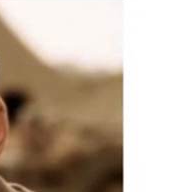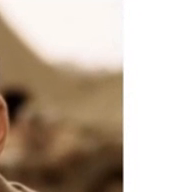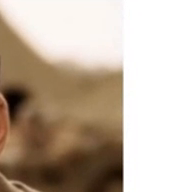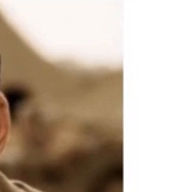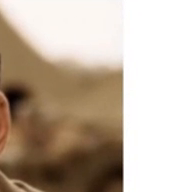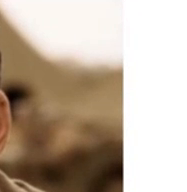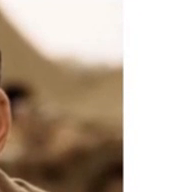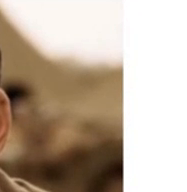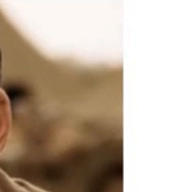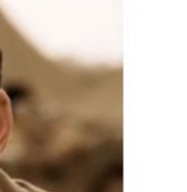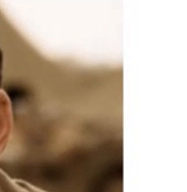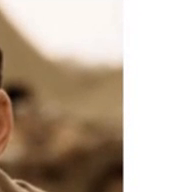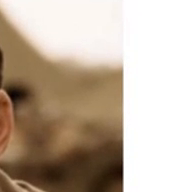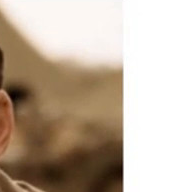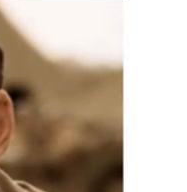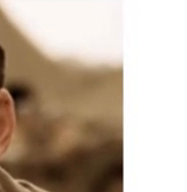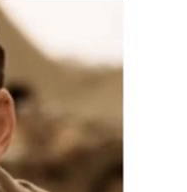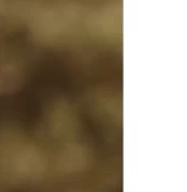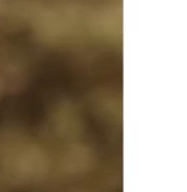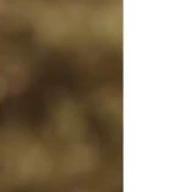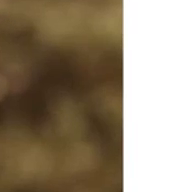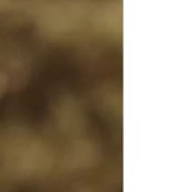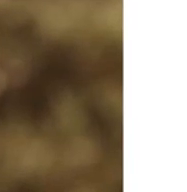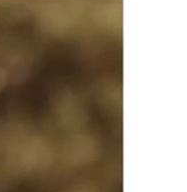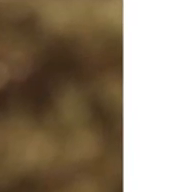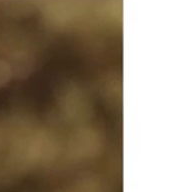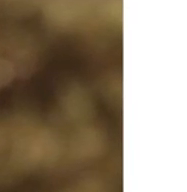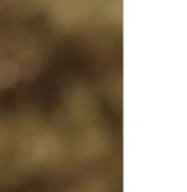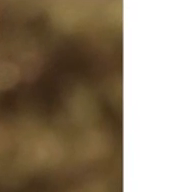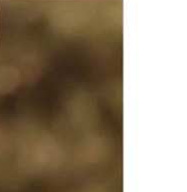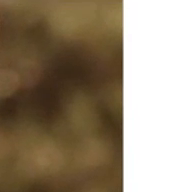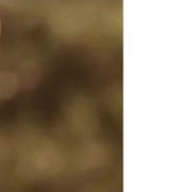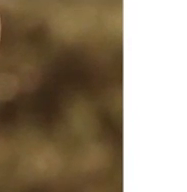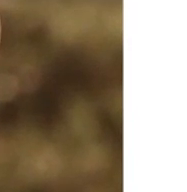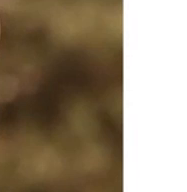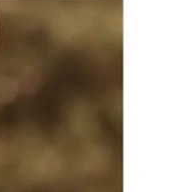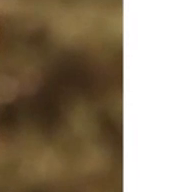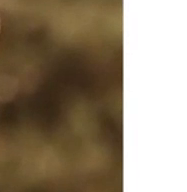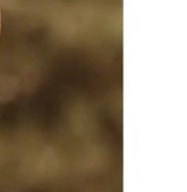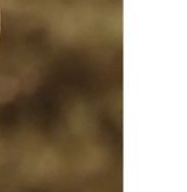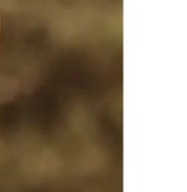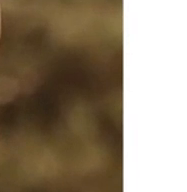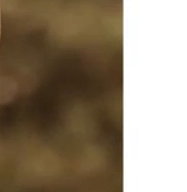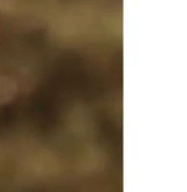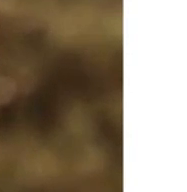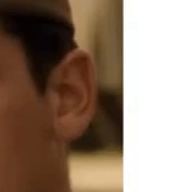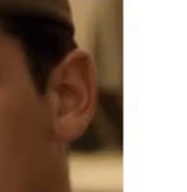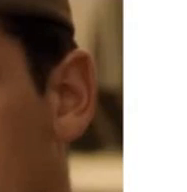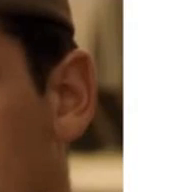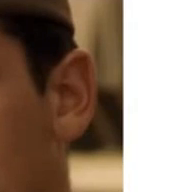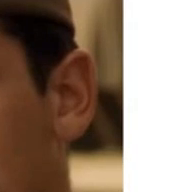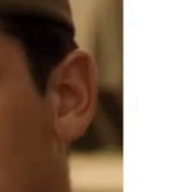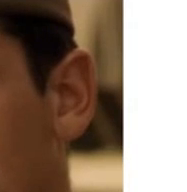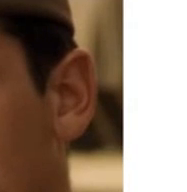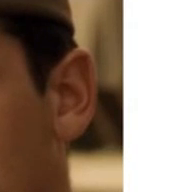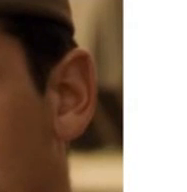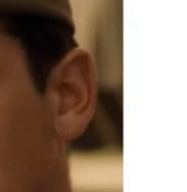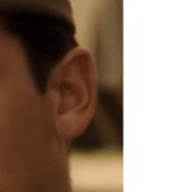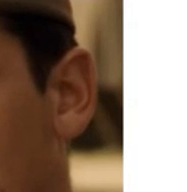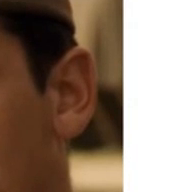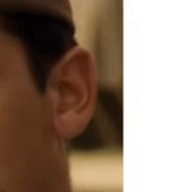haben ich stolz mited Zu haben